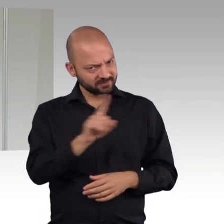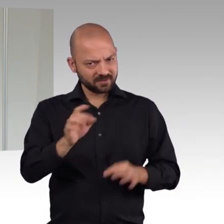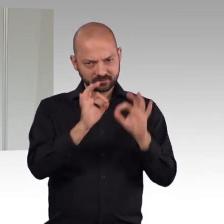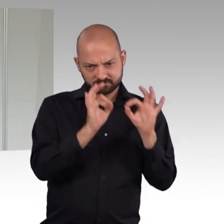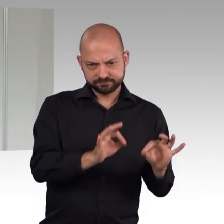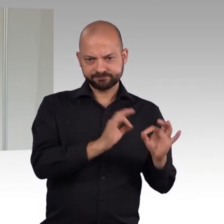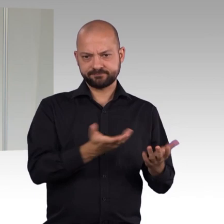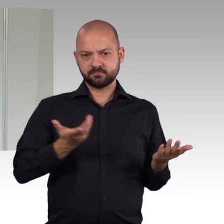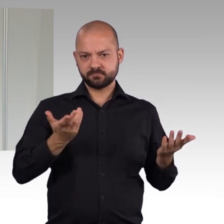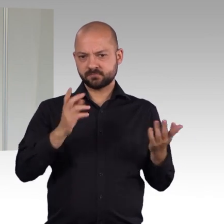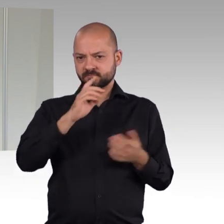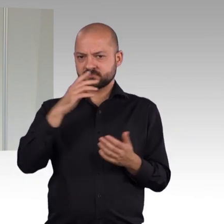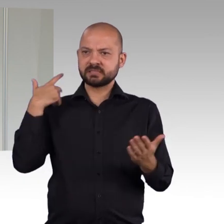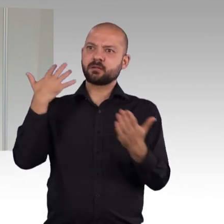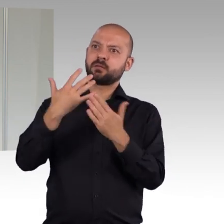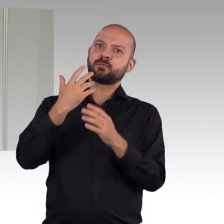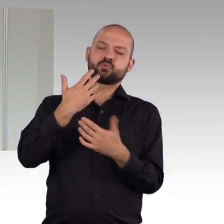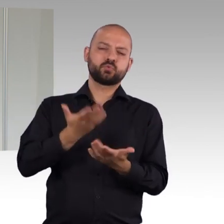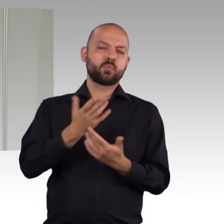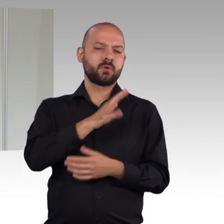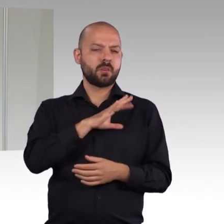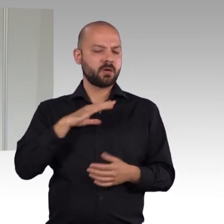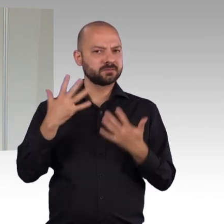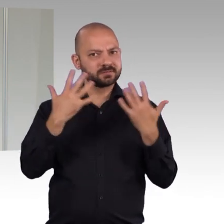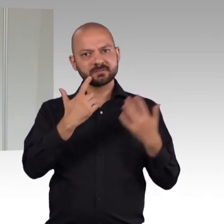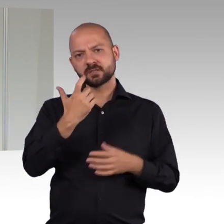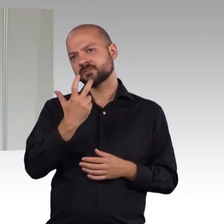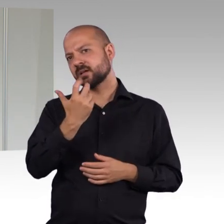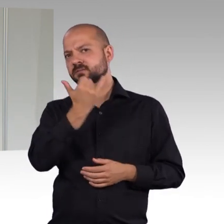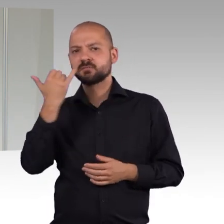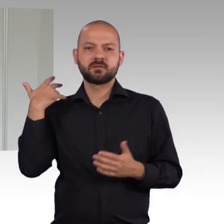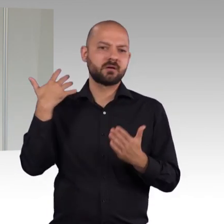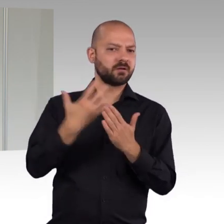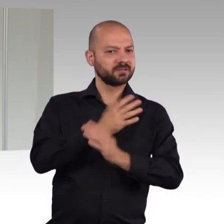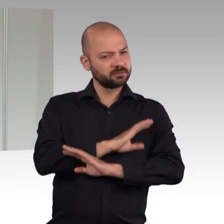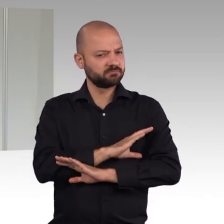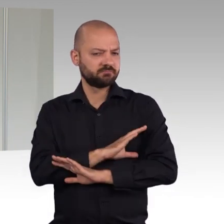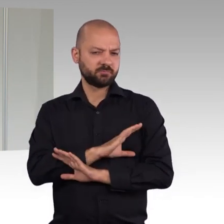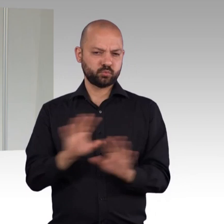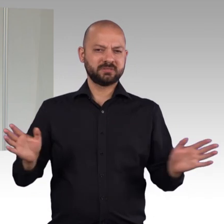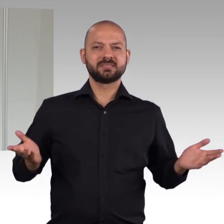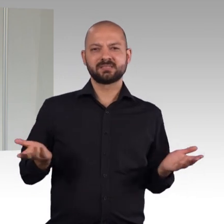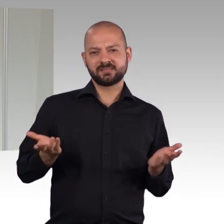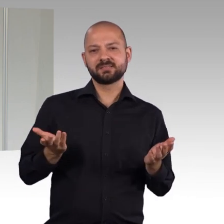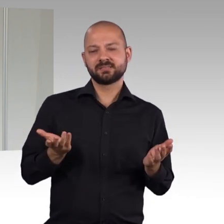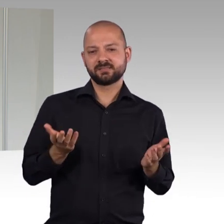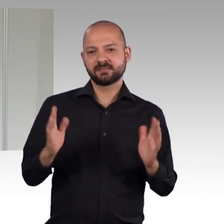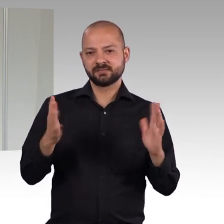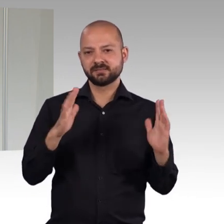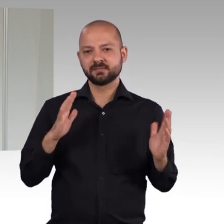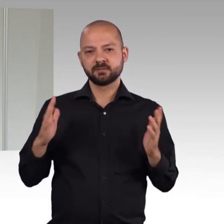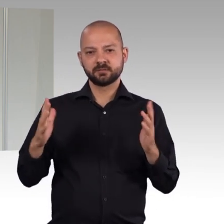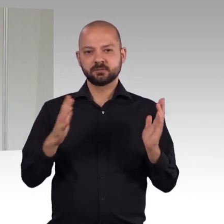zurückfragen, wie wollen Sie von der Union eigentlich diese krasse Forderung nach 25 zusätzlichen Milliarden fürs Militär gegenfinanzieren, die Schuldenbremse